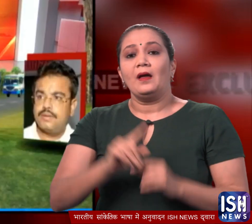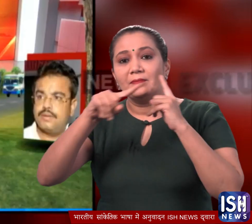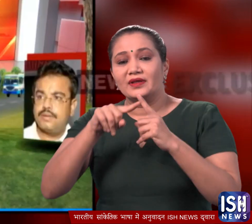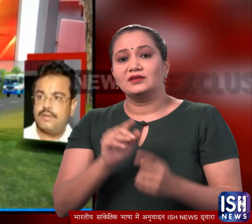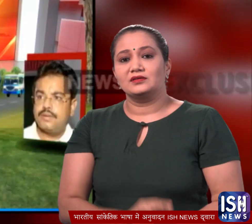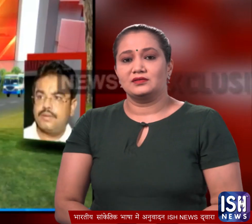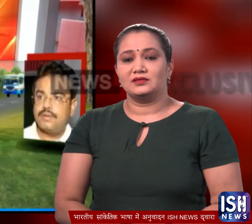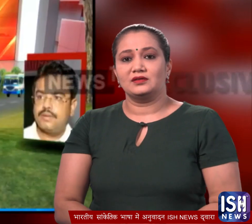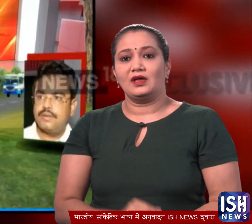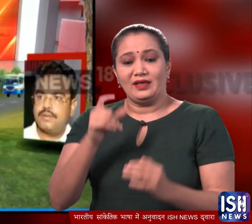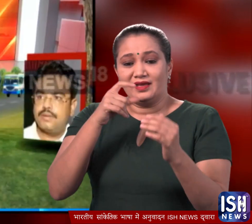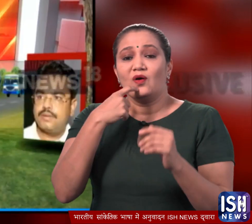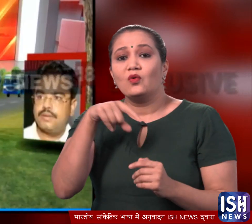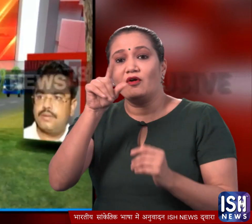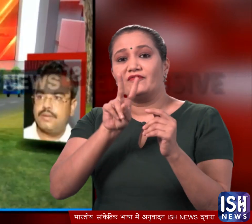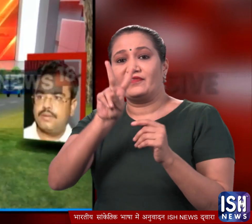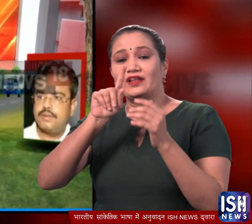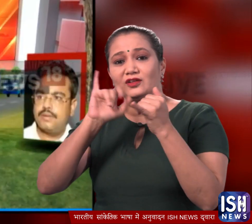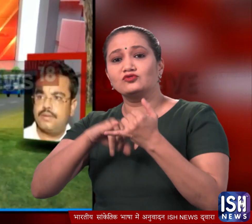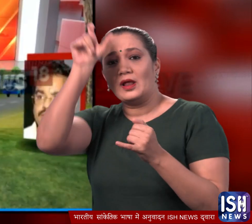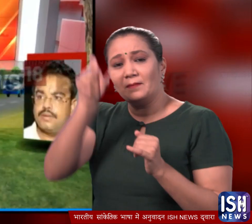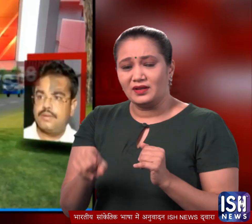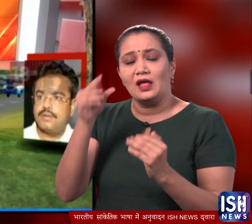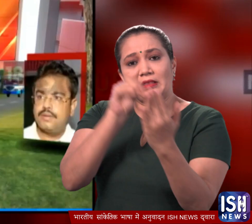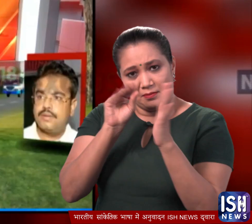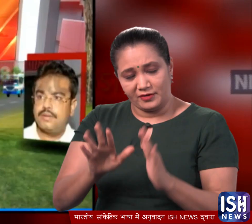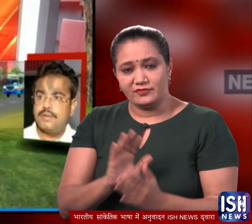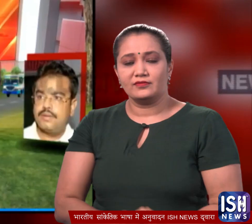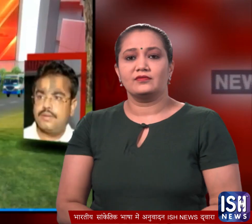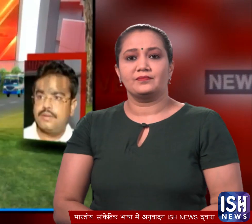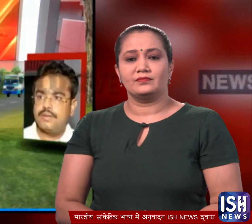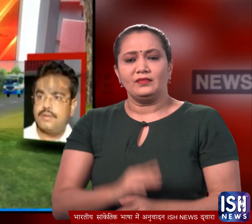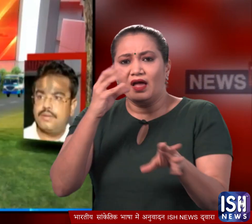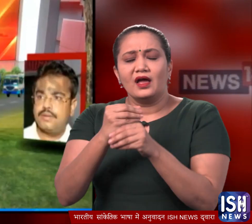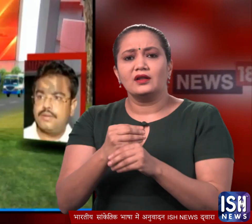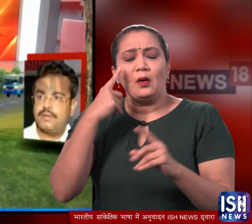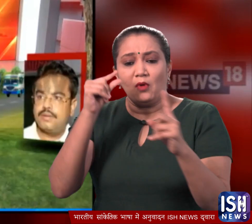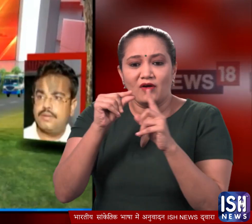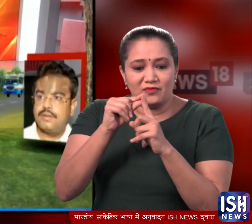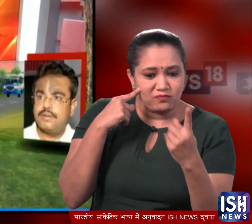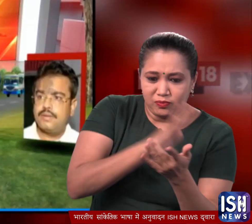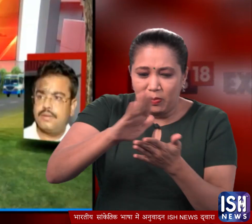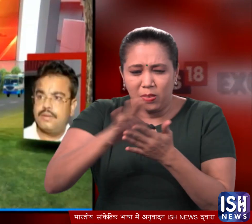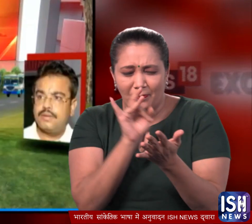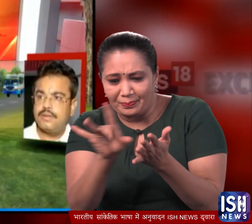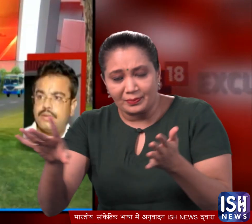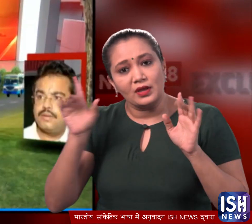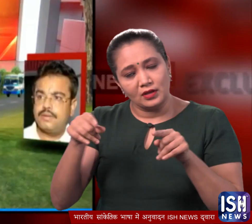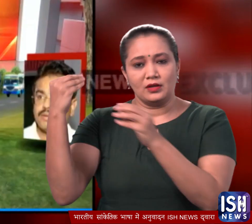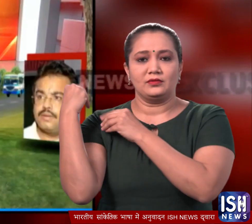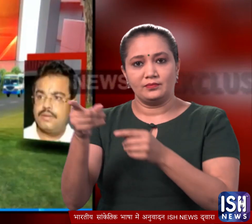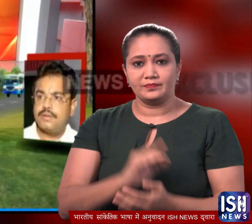अलावा इस मामले में दाखिल चार्जशीट में वीरेंद्र शुक्ला का नाम जोड़ा गया है, जिस पर सबूत मिटाने की साजिश रचने का